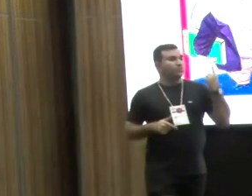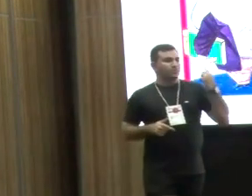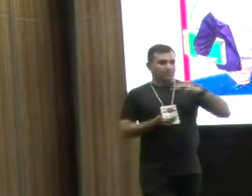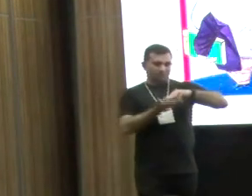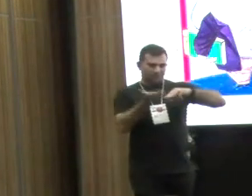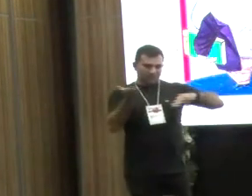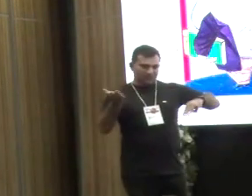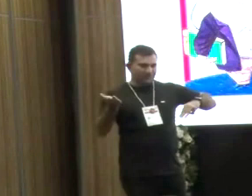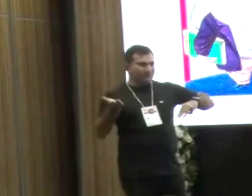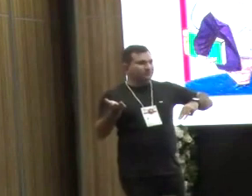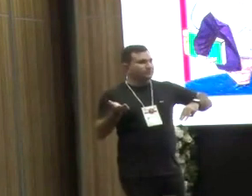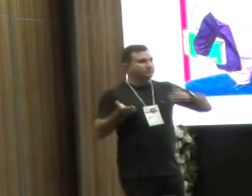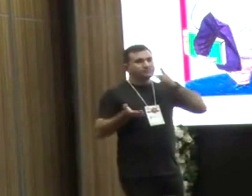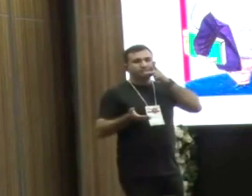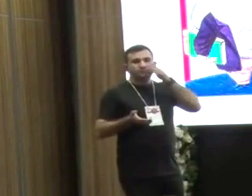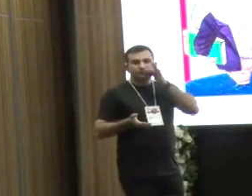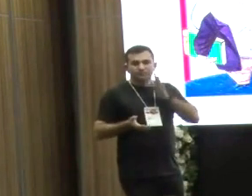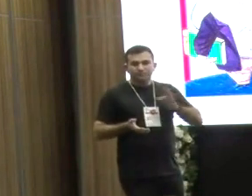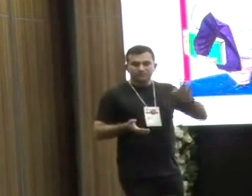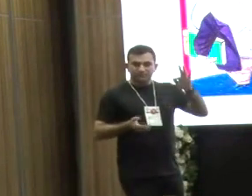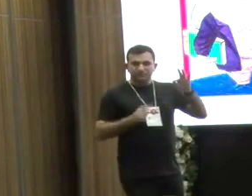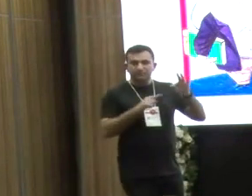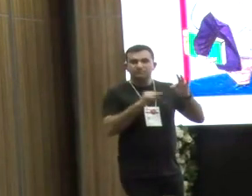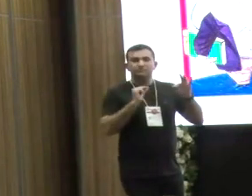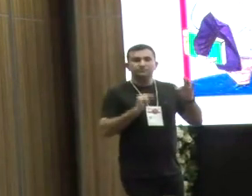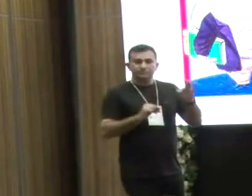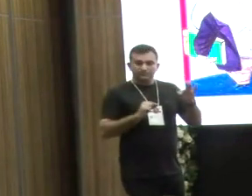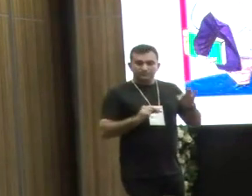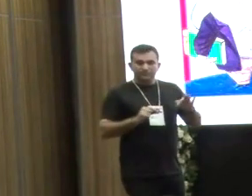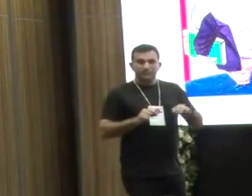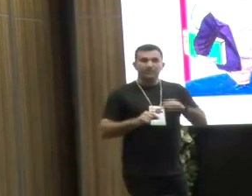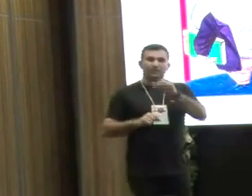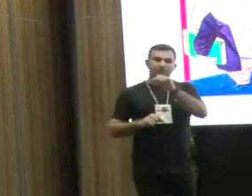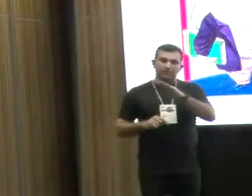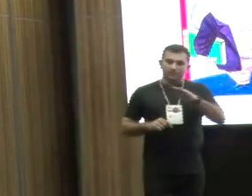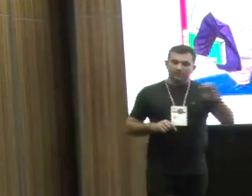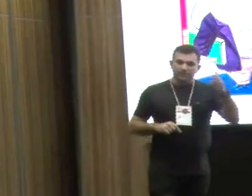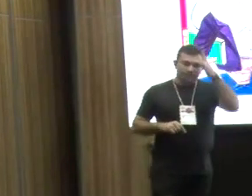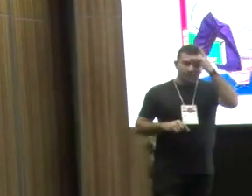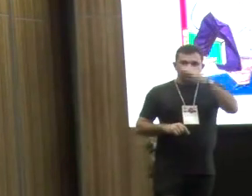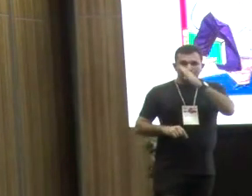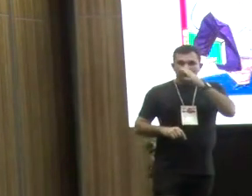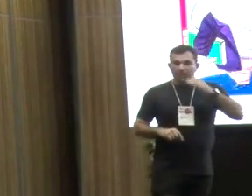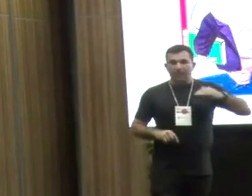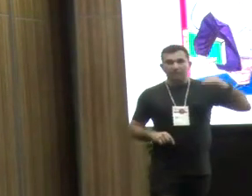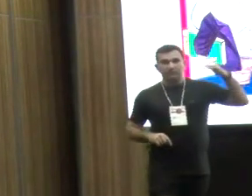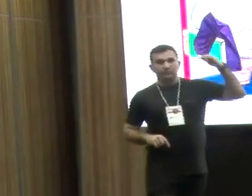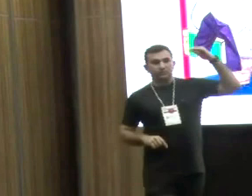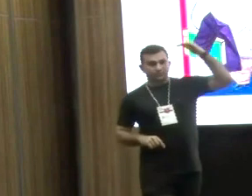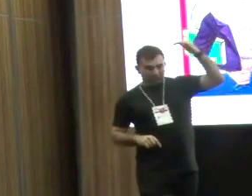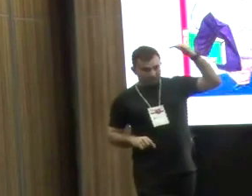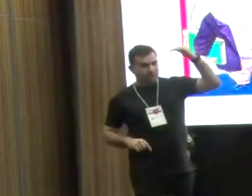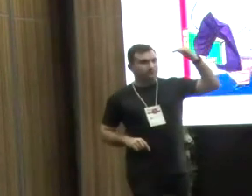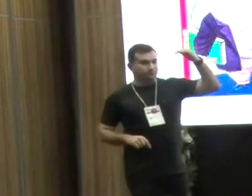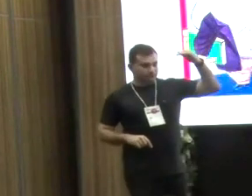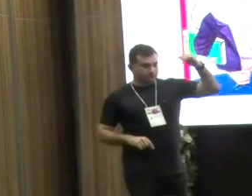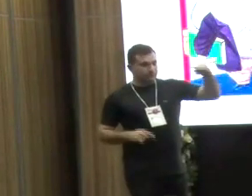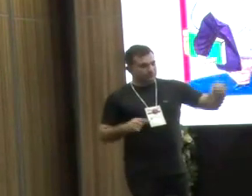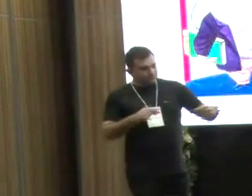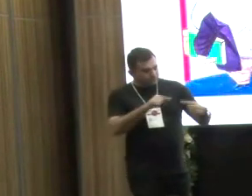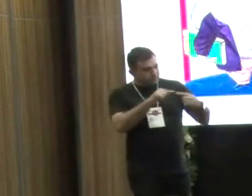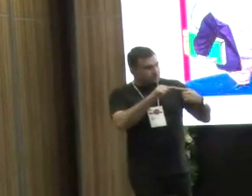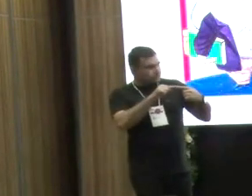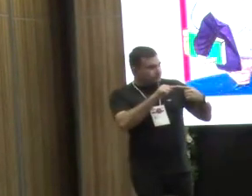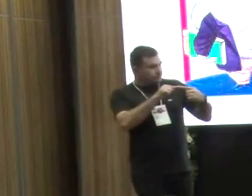método desenhado por Paulo Freire foi um de alfabetização de adultos, que foi aplicado